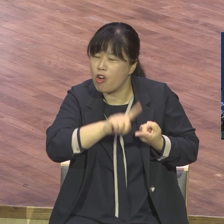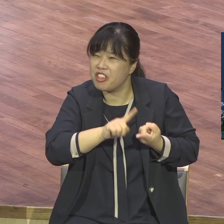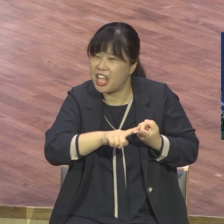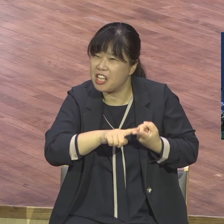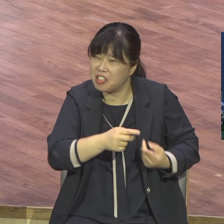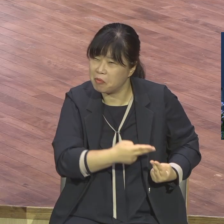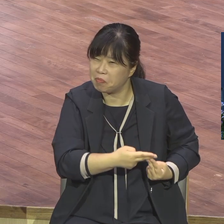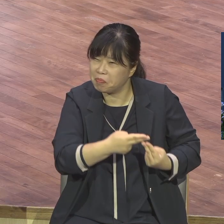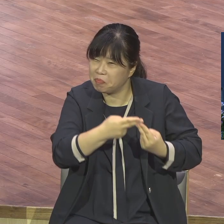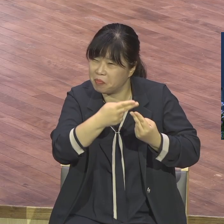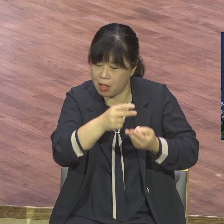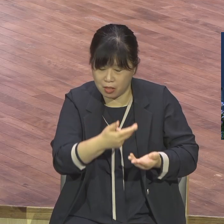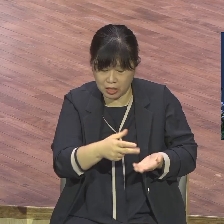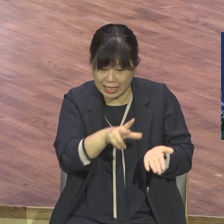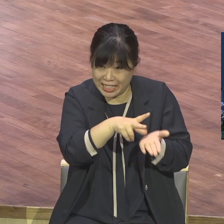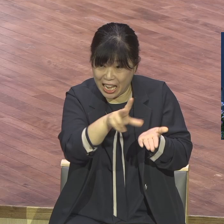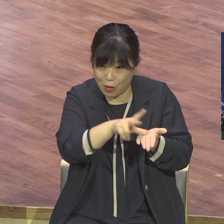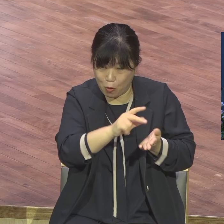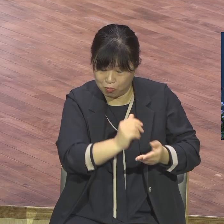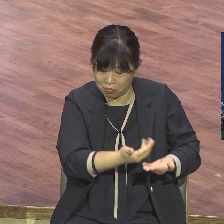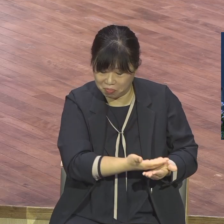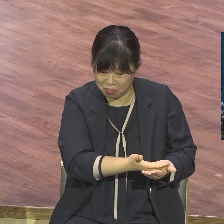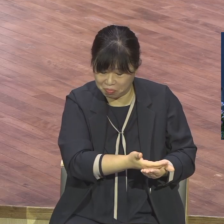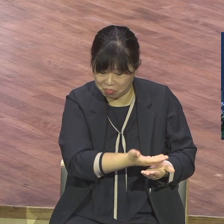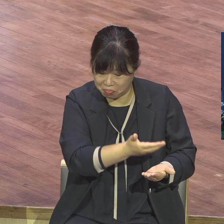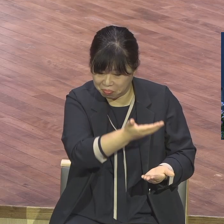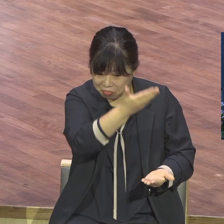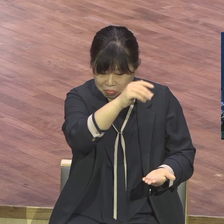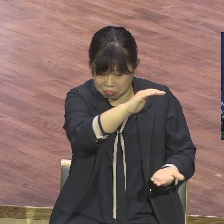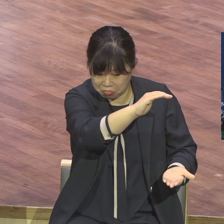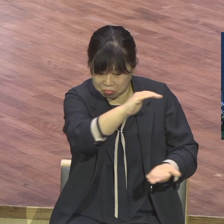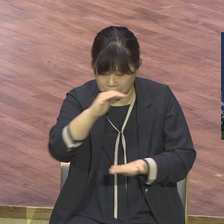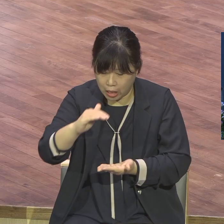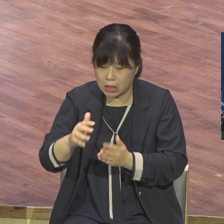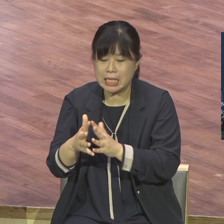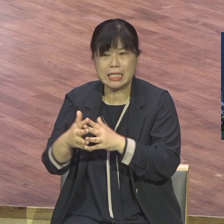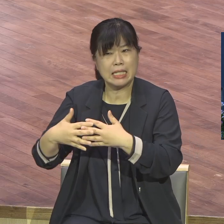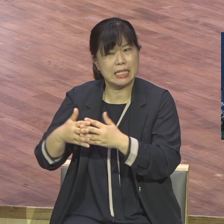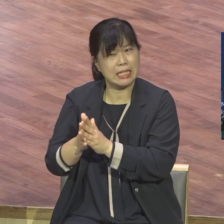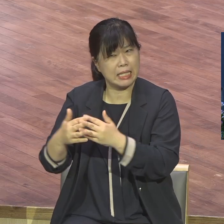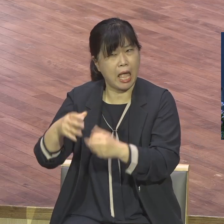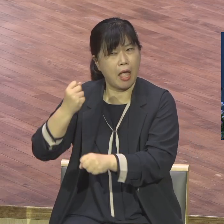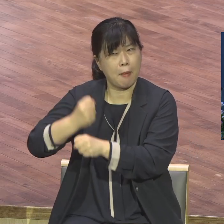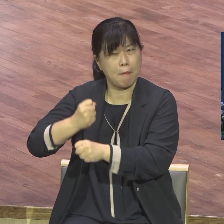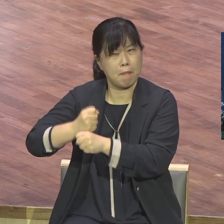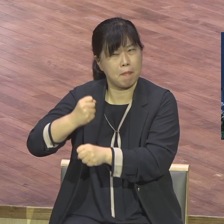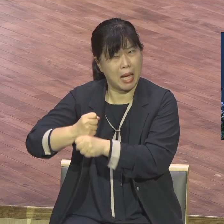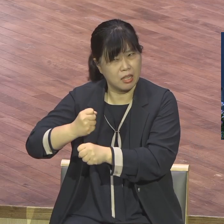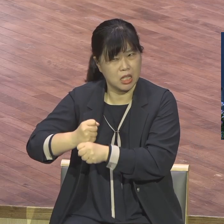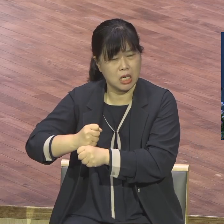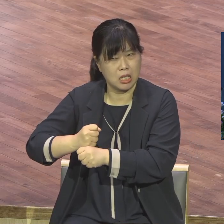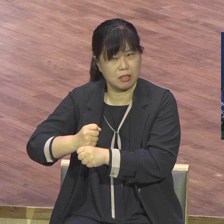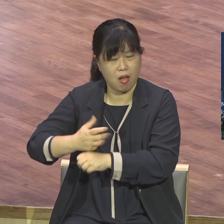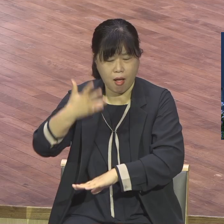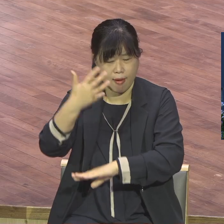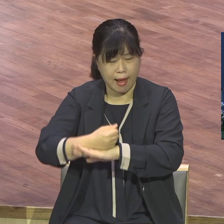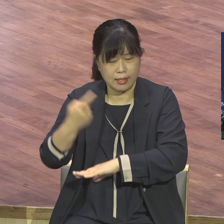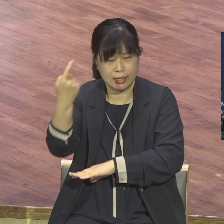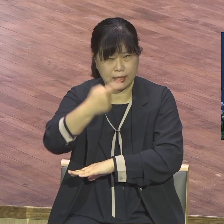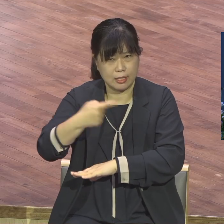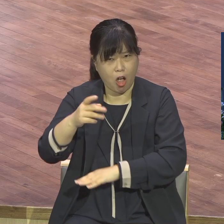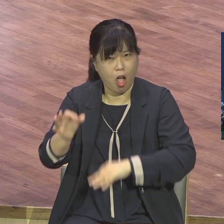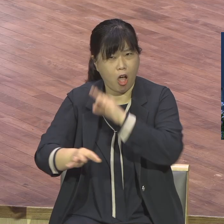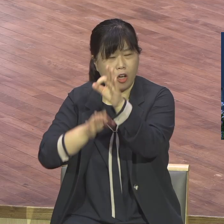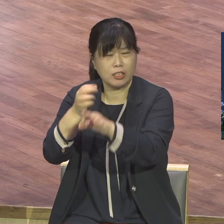그래서라도 내가 직접 내가 쓴 책을 바로 그렇게 만들어서 라스트 천 헌금한 가정들에게